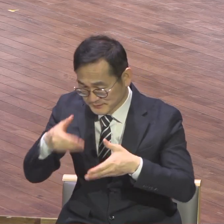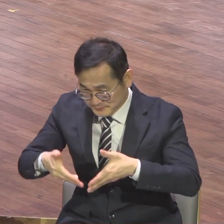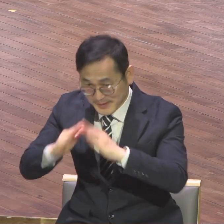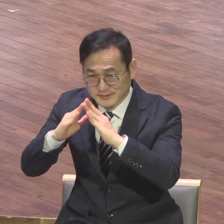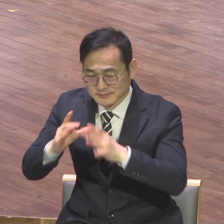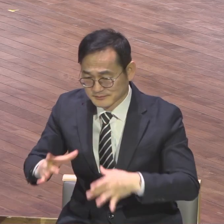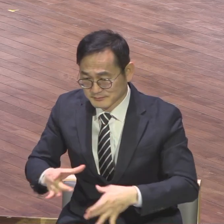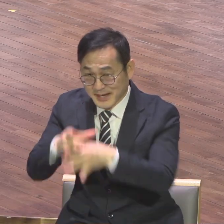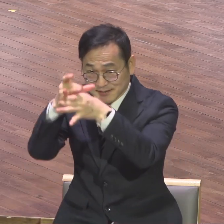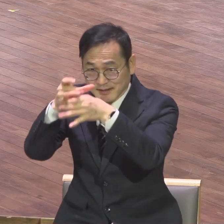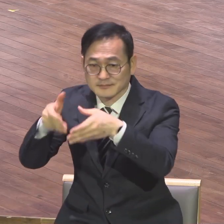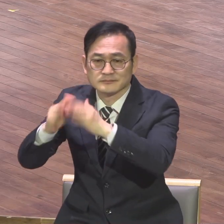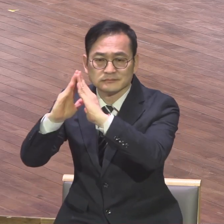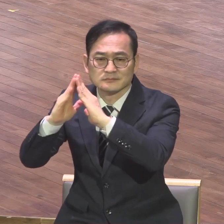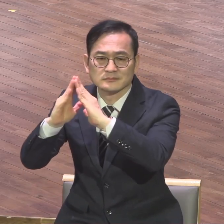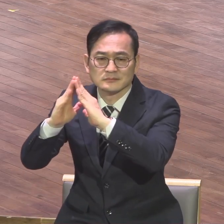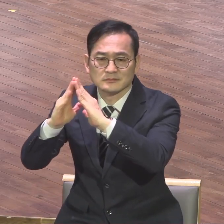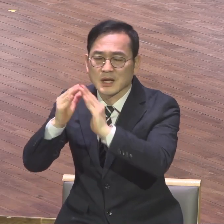망대를 세워야 돼요.